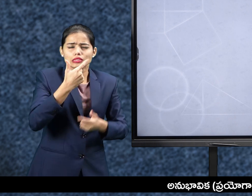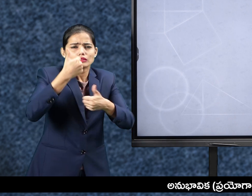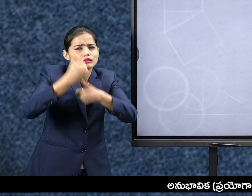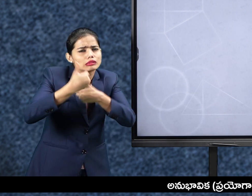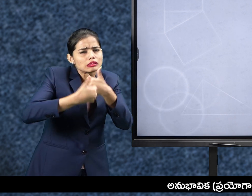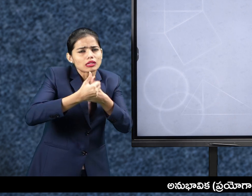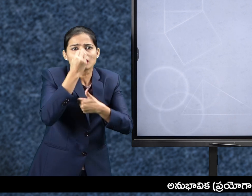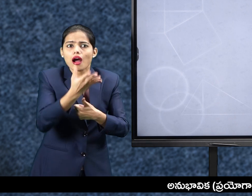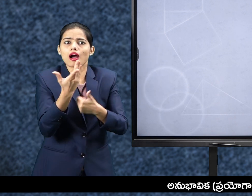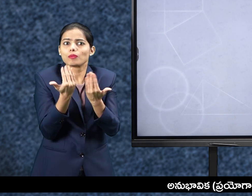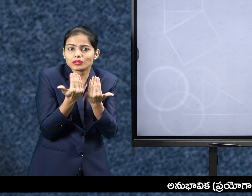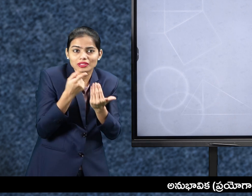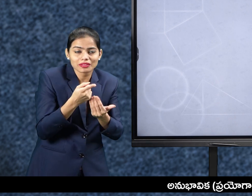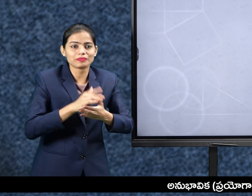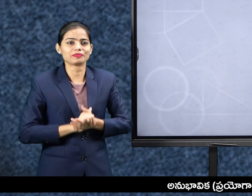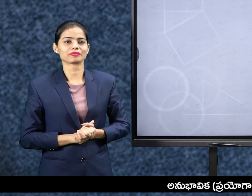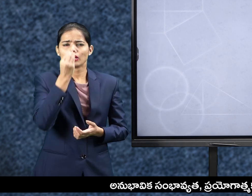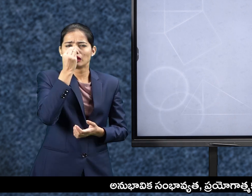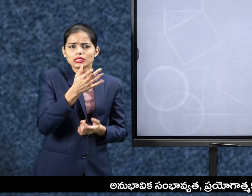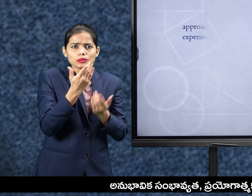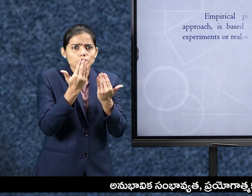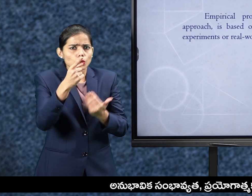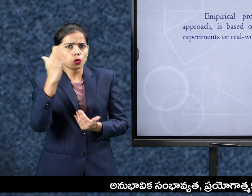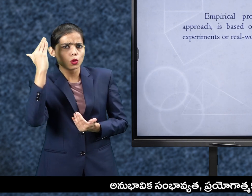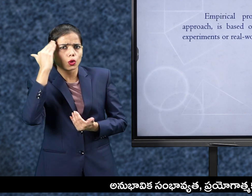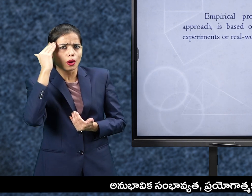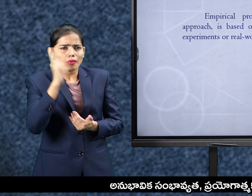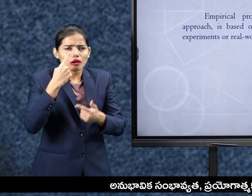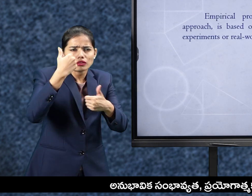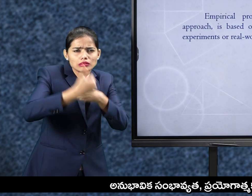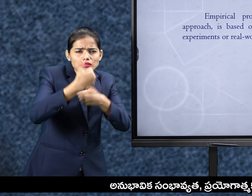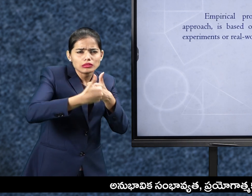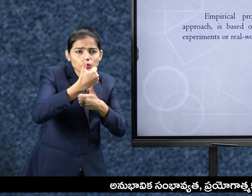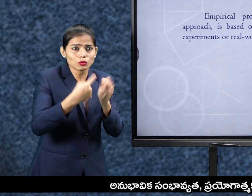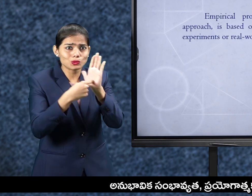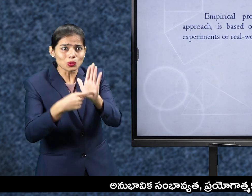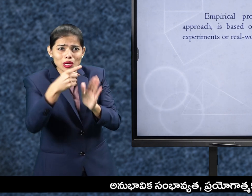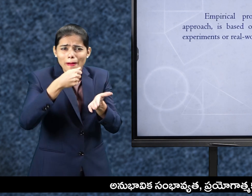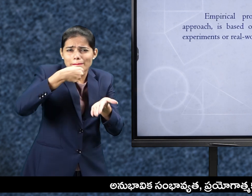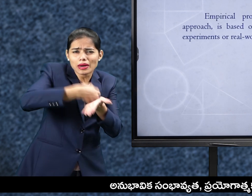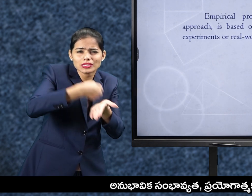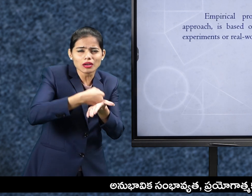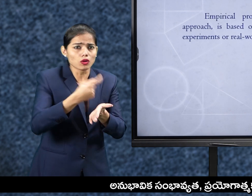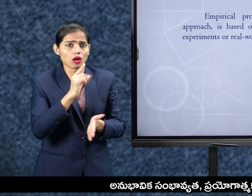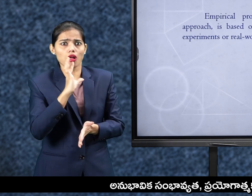అనుభావిక అంటే ప్రయోగాత్మక సంభావ్యత. అనుభావిక సంభావ్యత ప్రయోగాత్మక విధానం అని కూడా పిలుస్తారు.